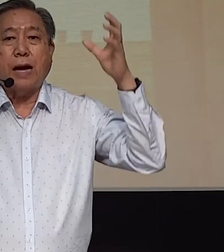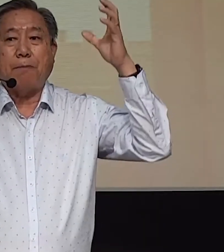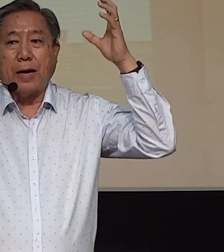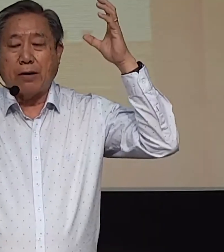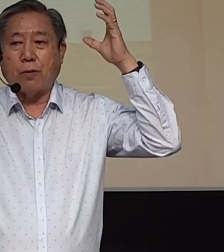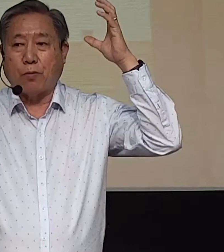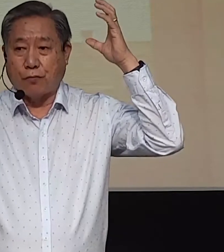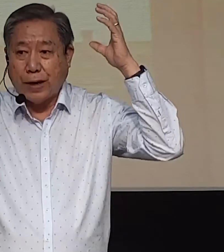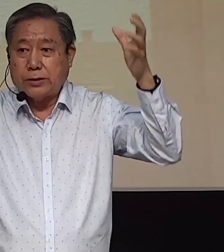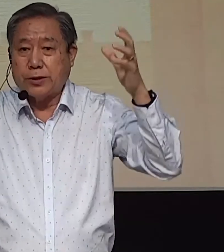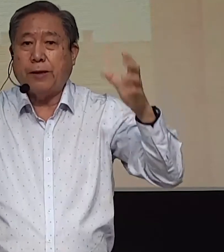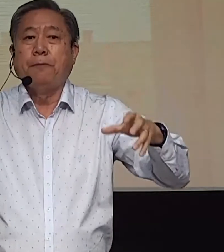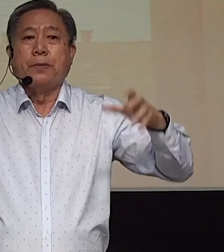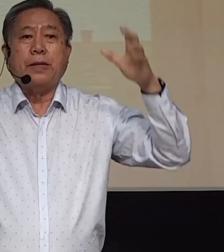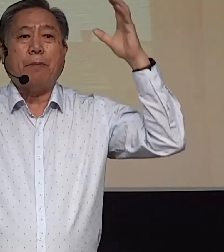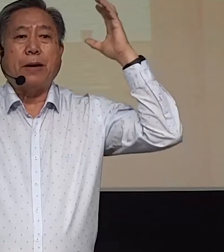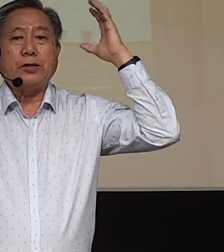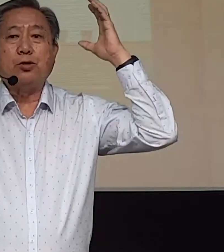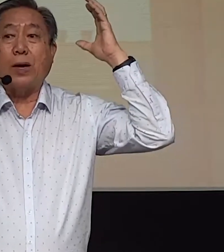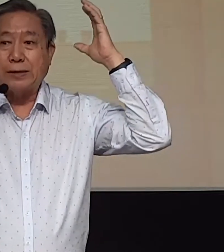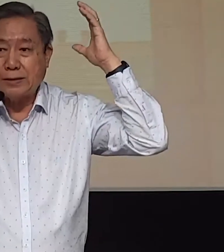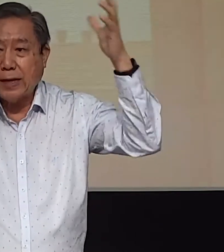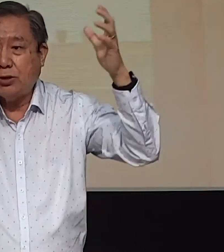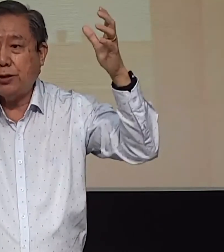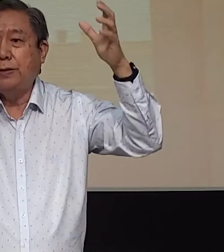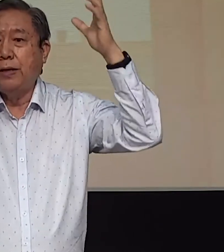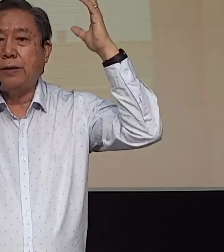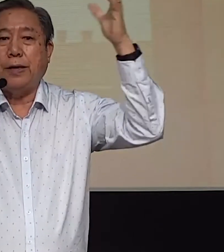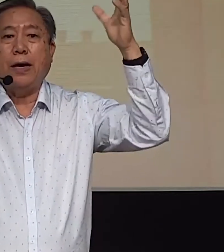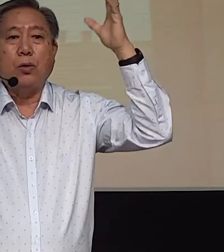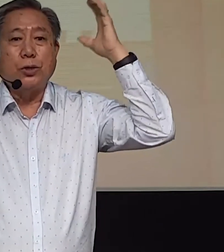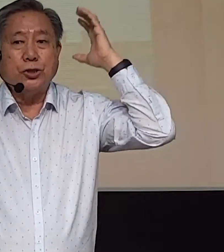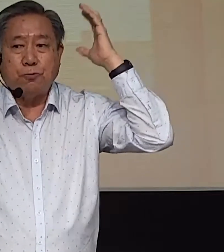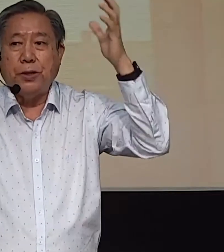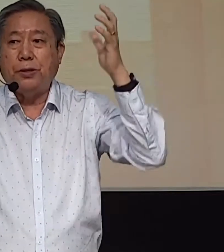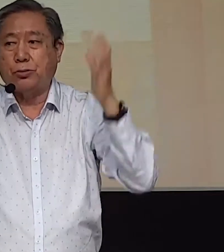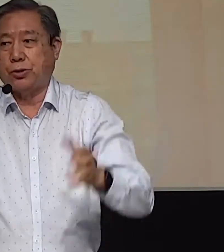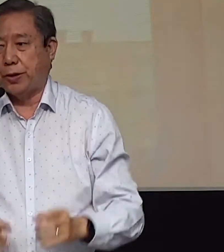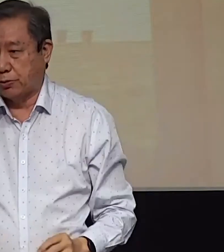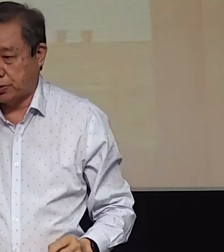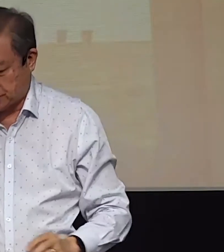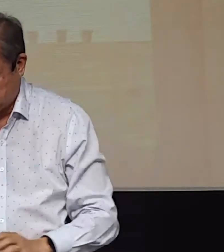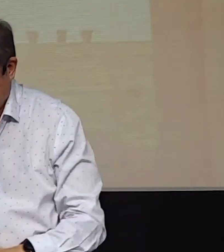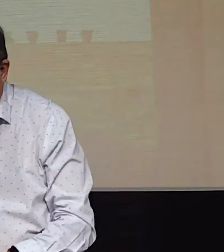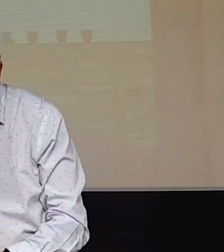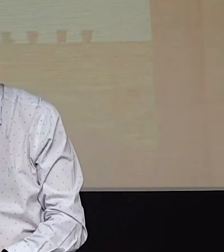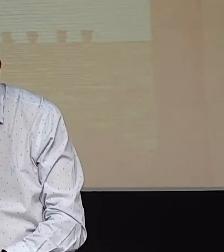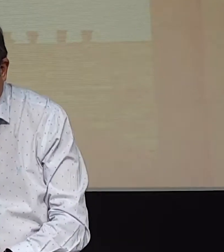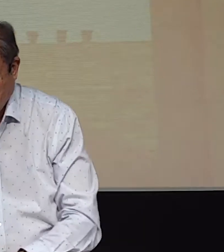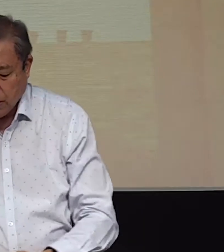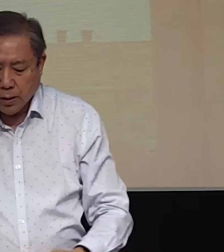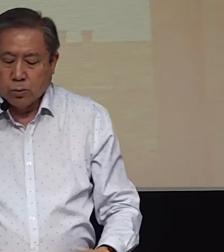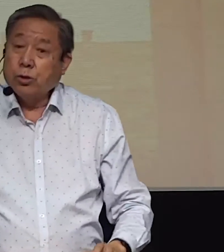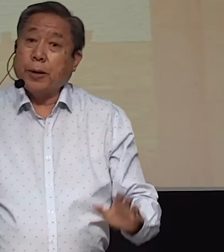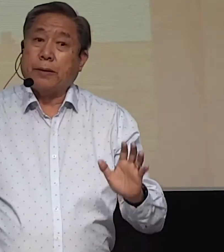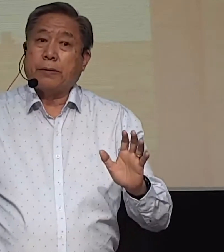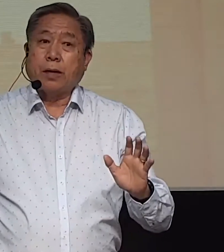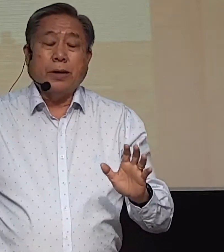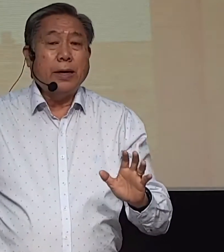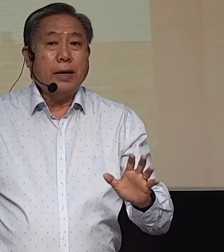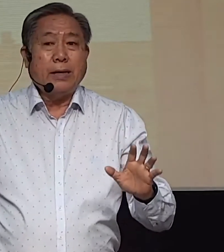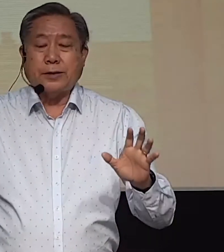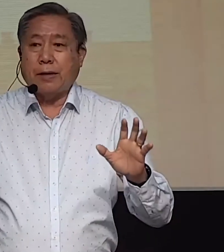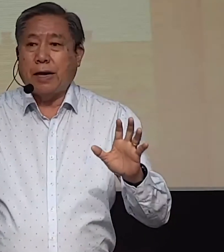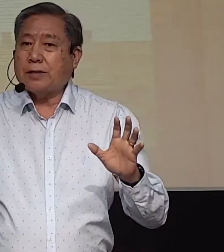partir da palavra profética e a partir do azeite que é o Espírito de Deus. Muito bem,